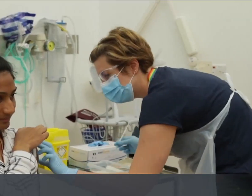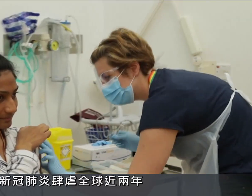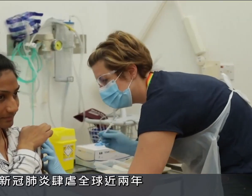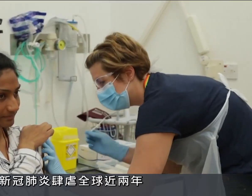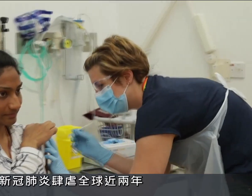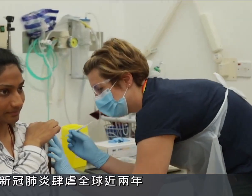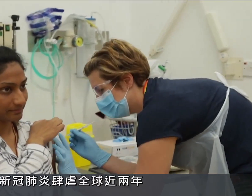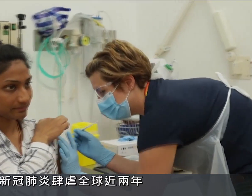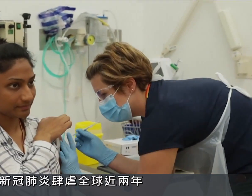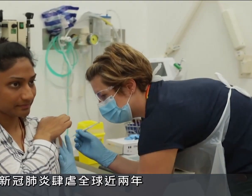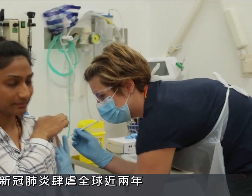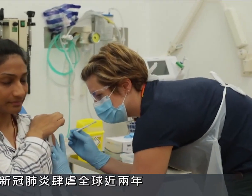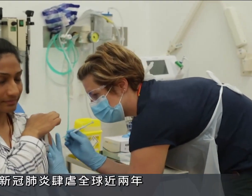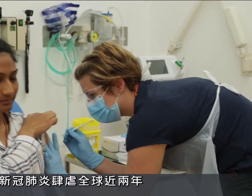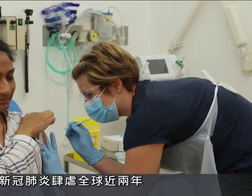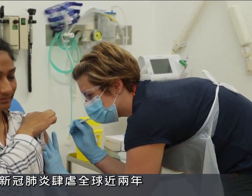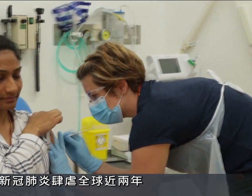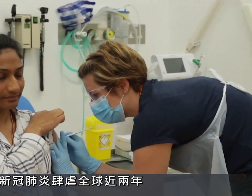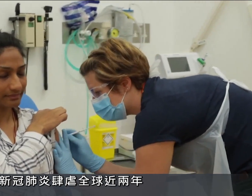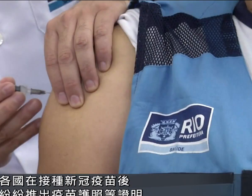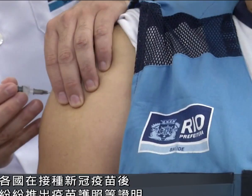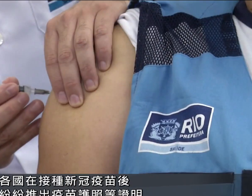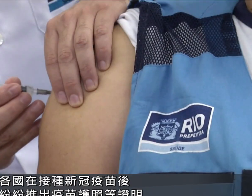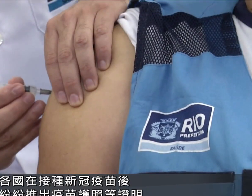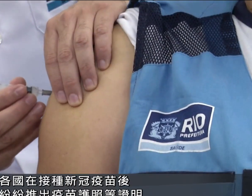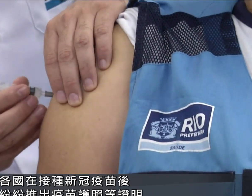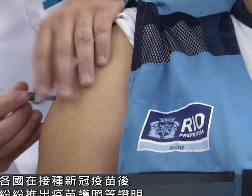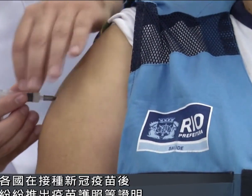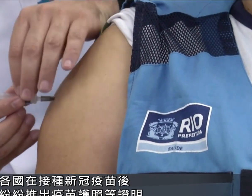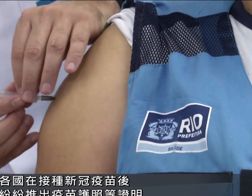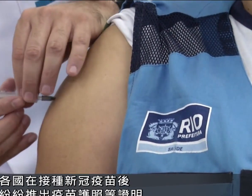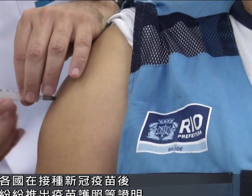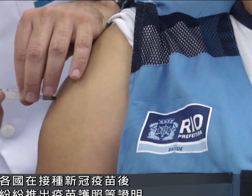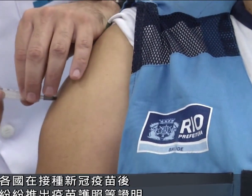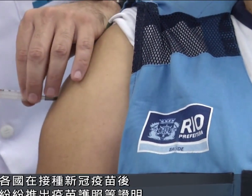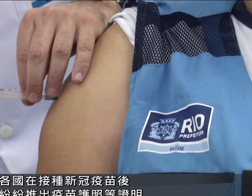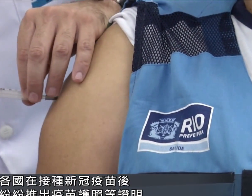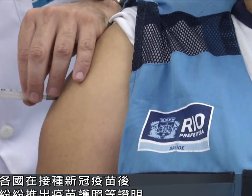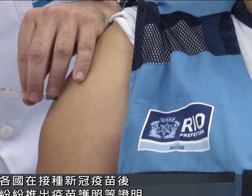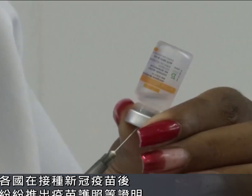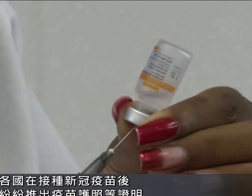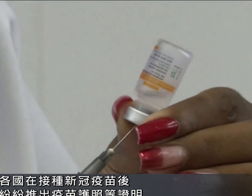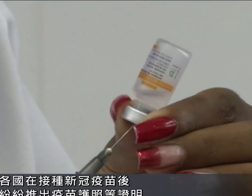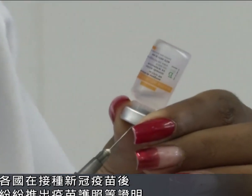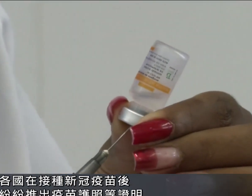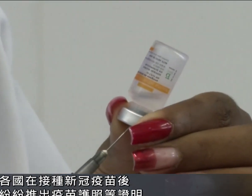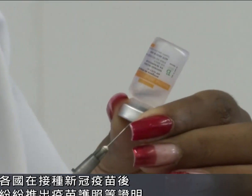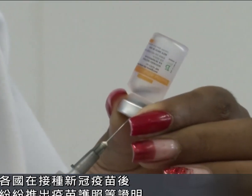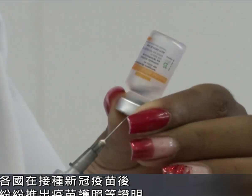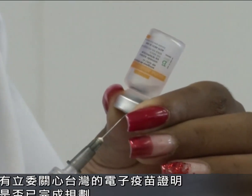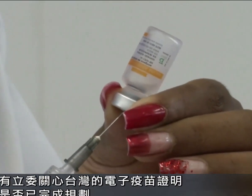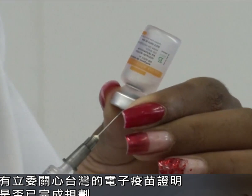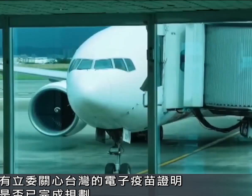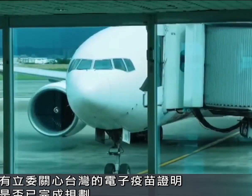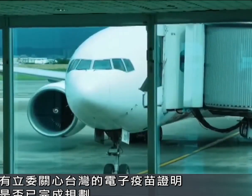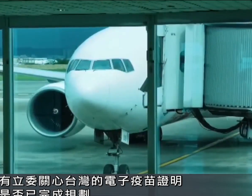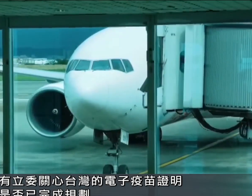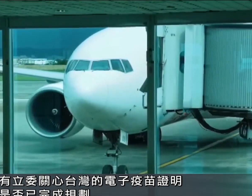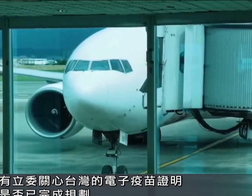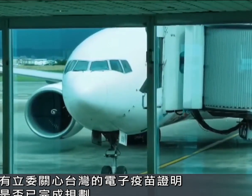新冠肺炎肆虐全球近2年，各国在接种新冠疫苗后纷纷推出疫苗护照等证明，有立委关心台湾